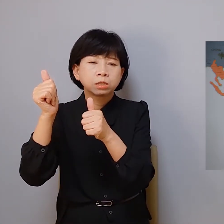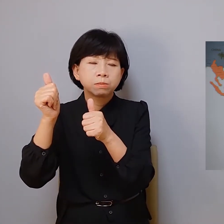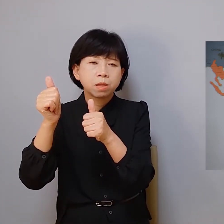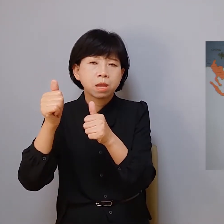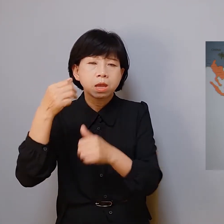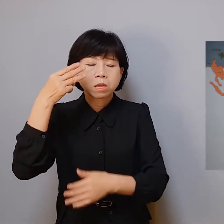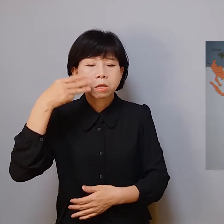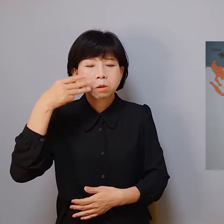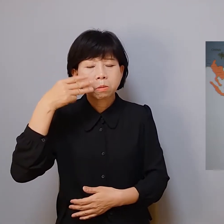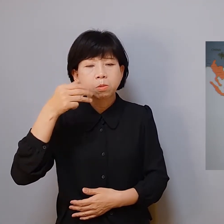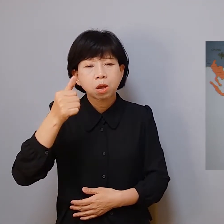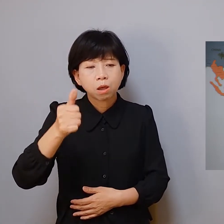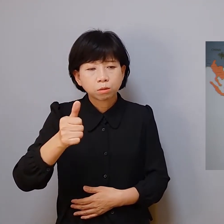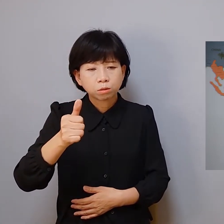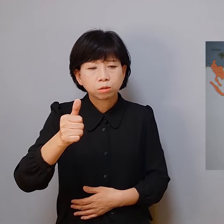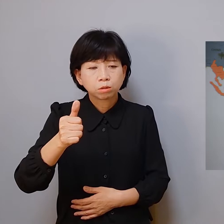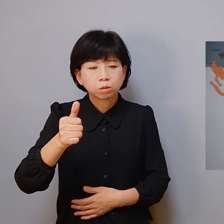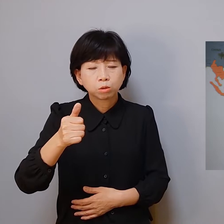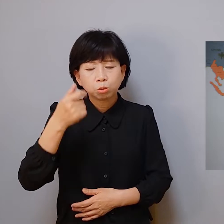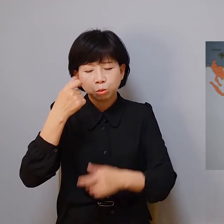부르심에 예레미야는요,